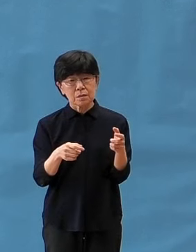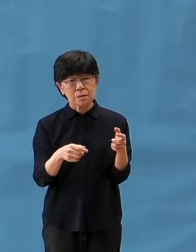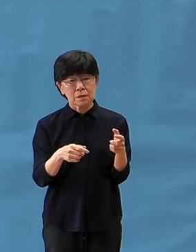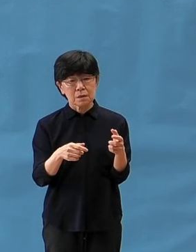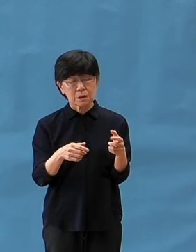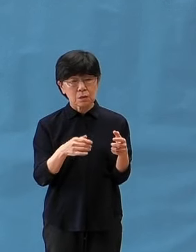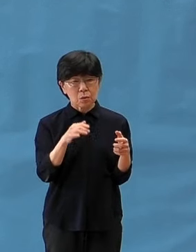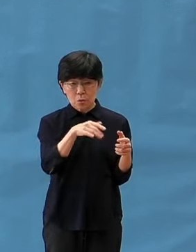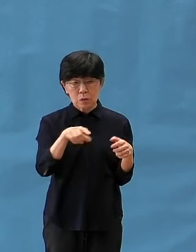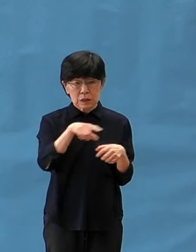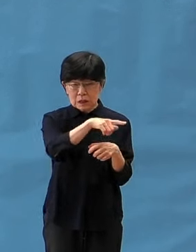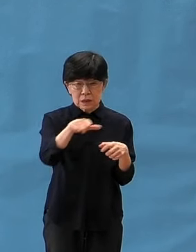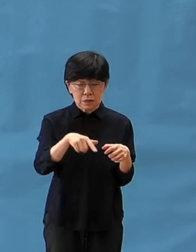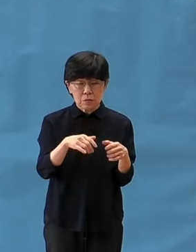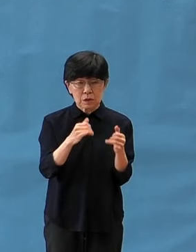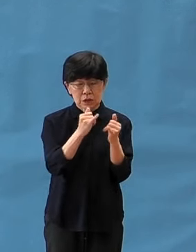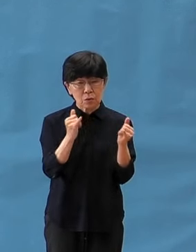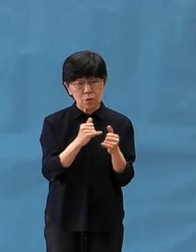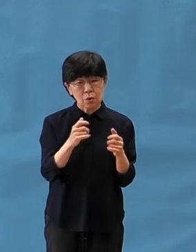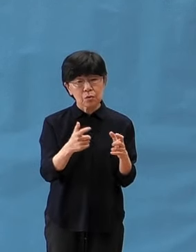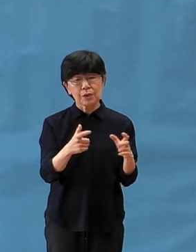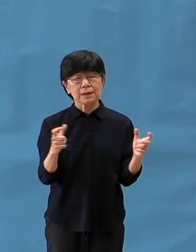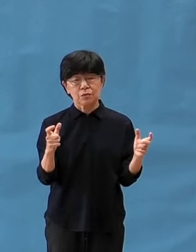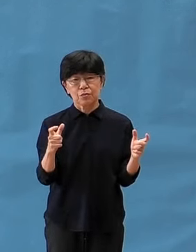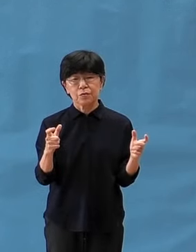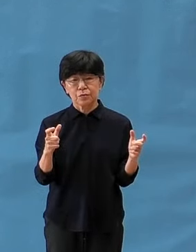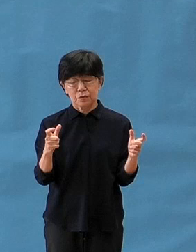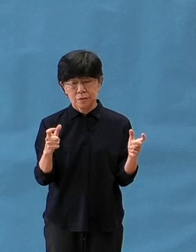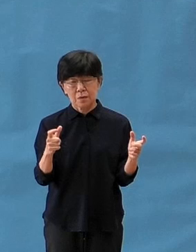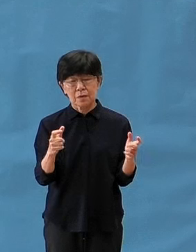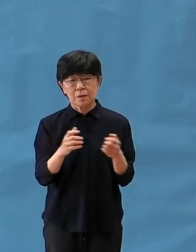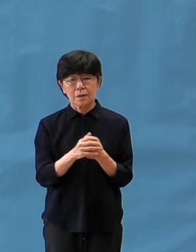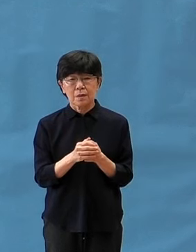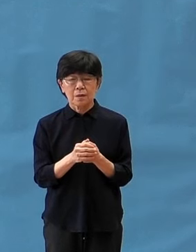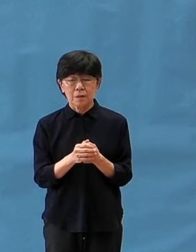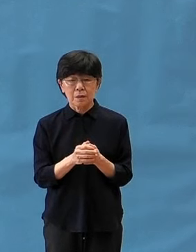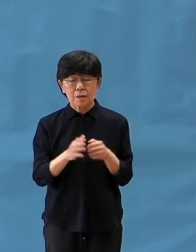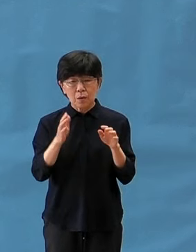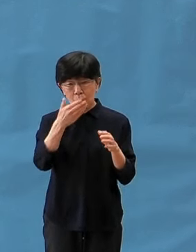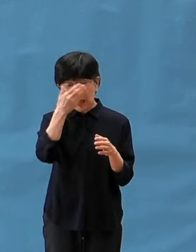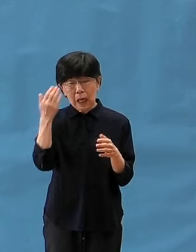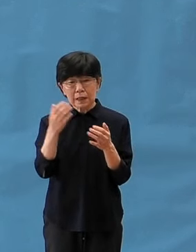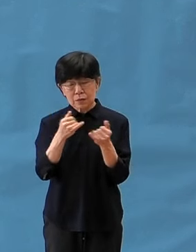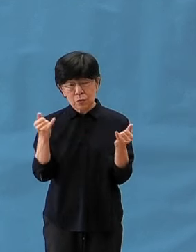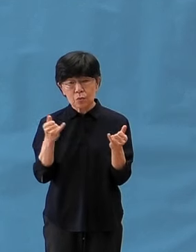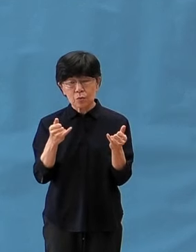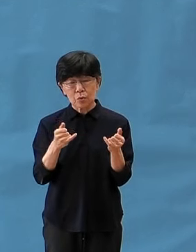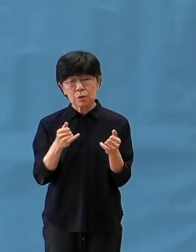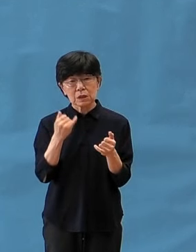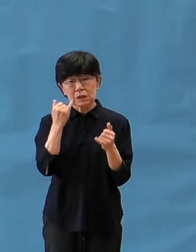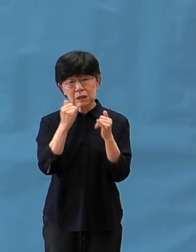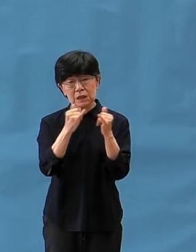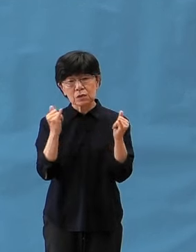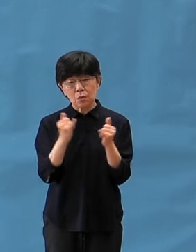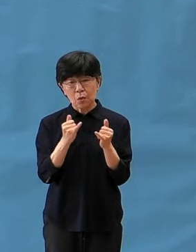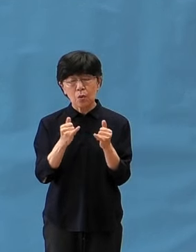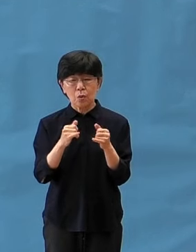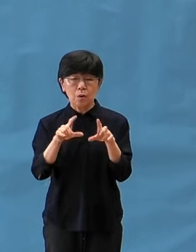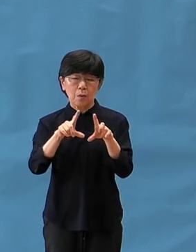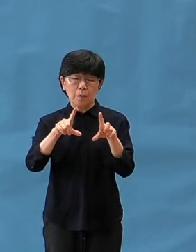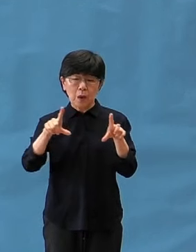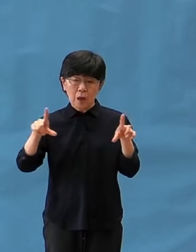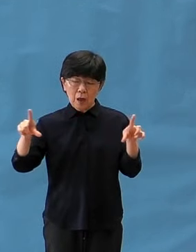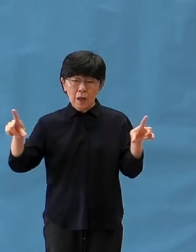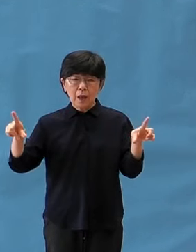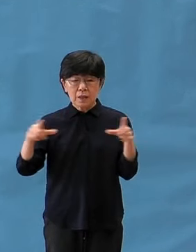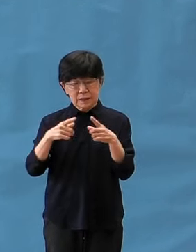を緩和するという形で、雇用と人口の若年者の人口の分散をしていくという政策というのは、